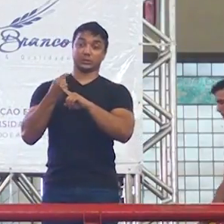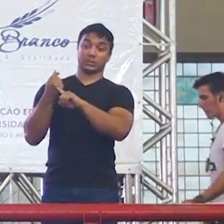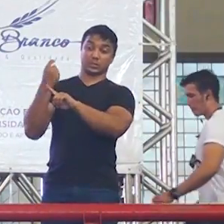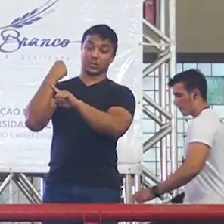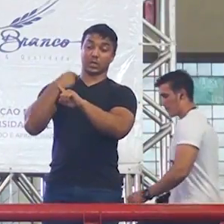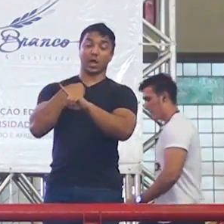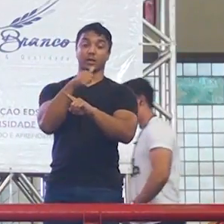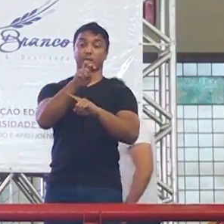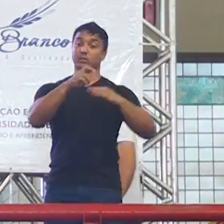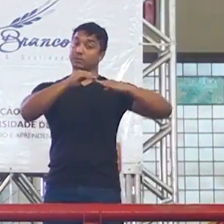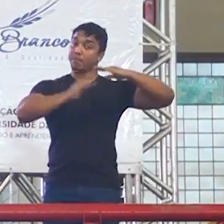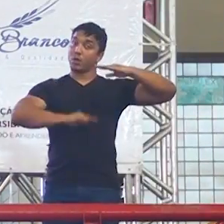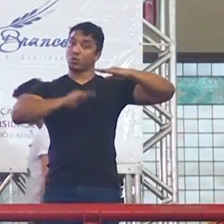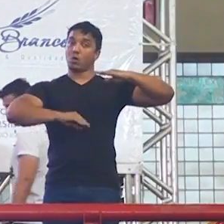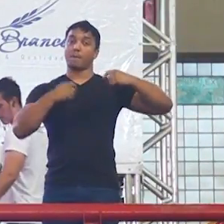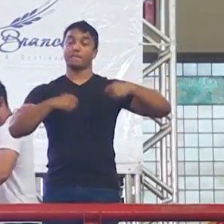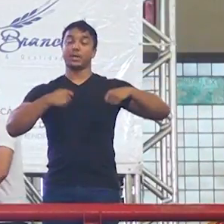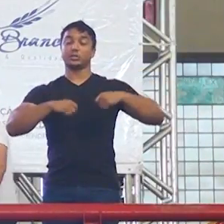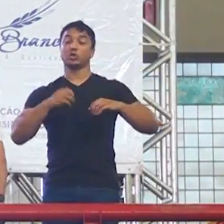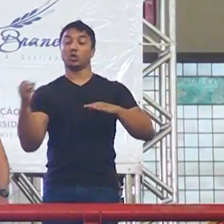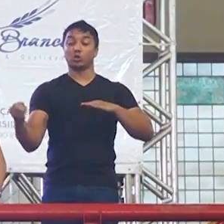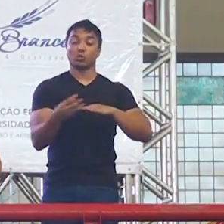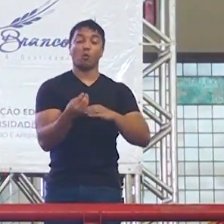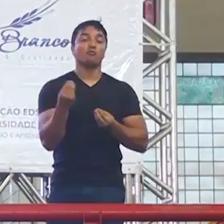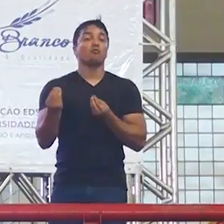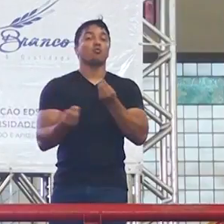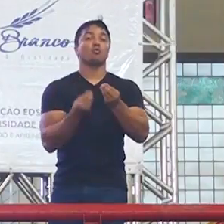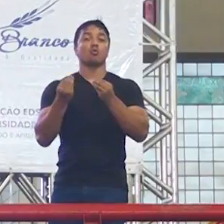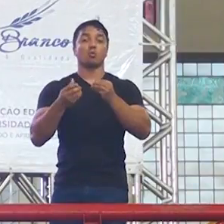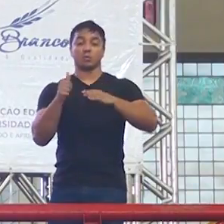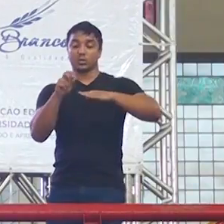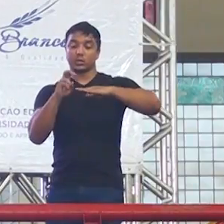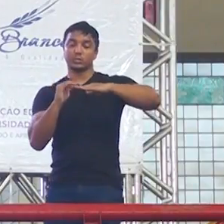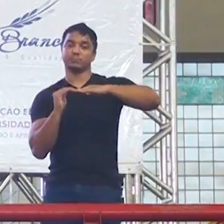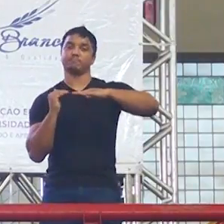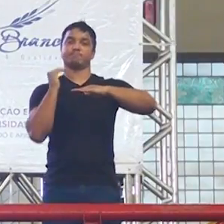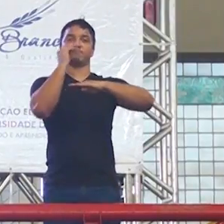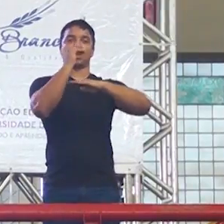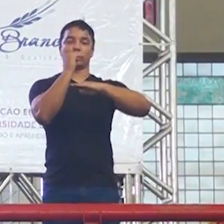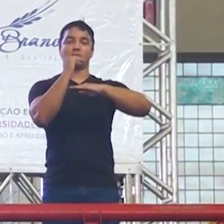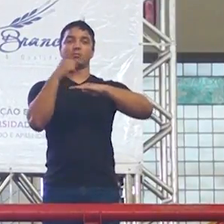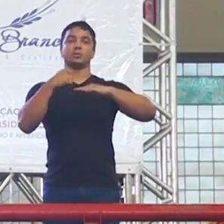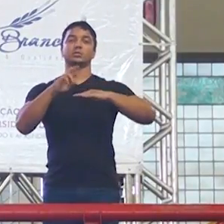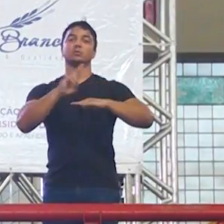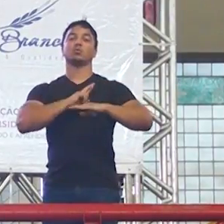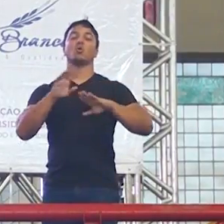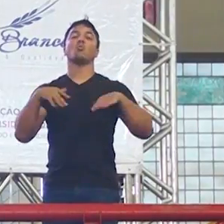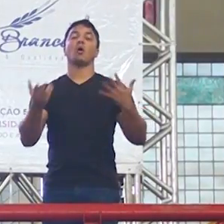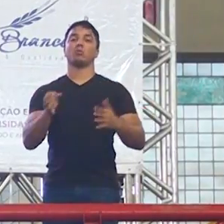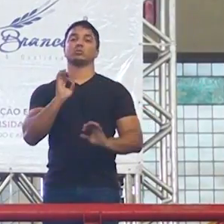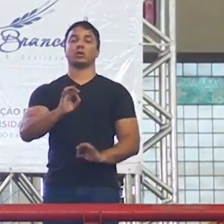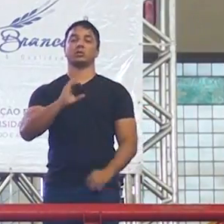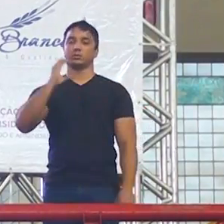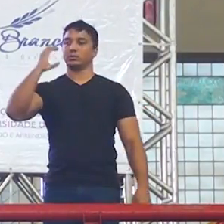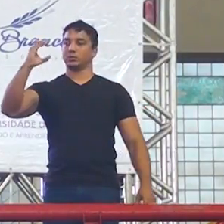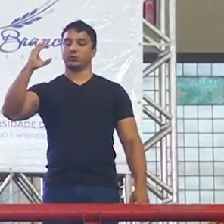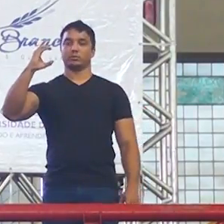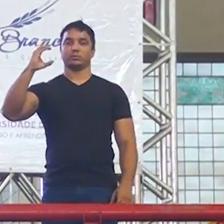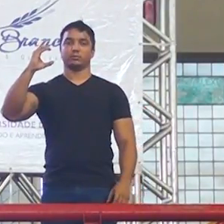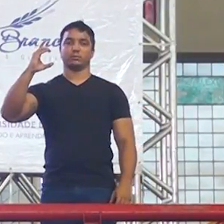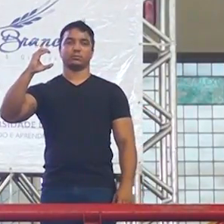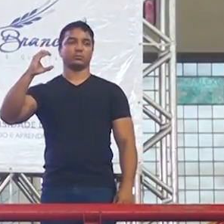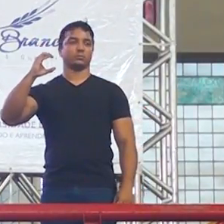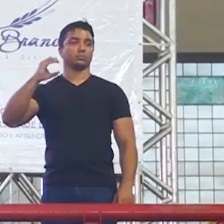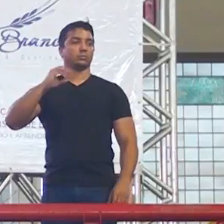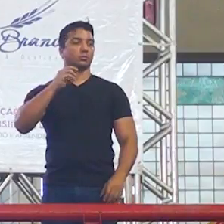que 15 amperes. O novo disjuntor terá que ser maior que 15 amperes. Resposta, letra C. Vai todo mundo